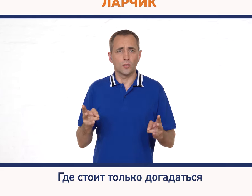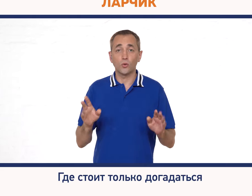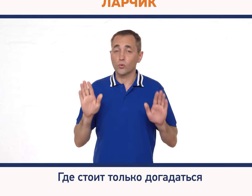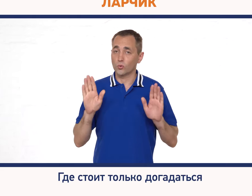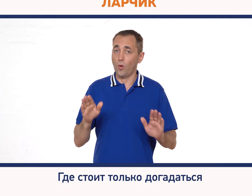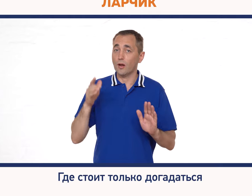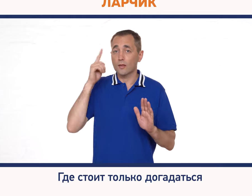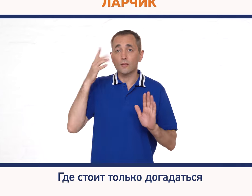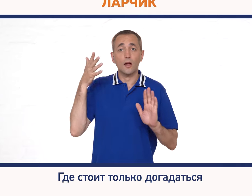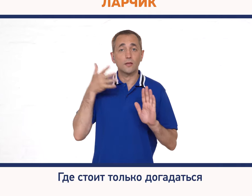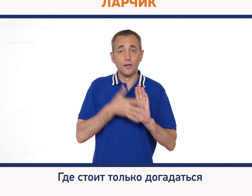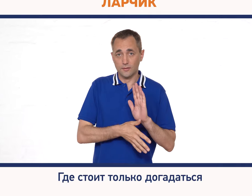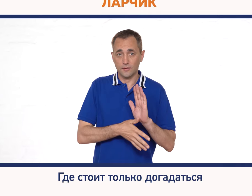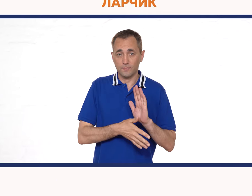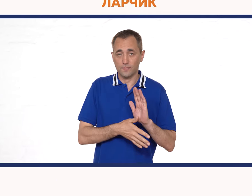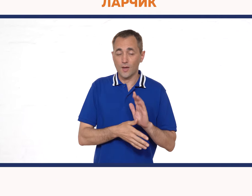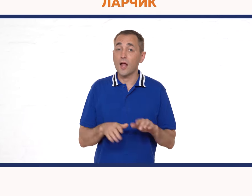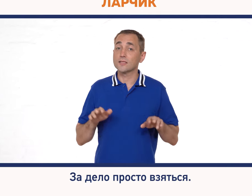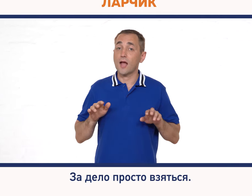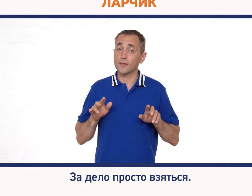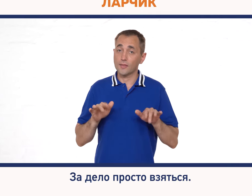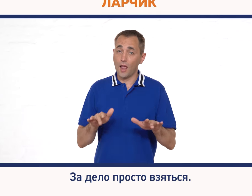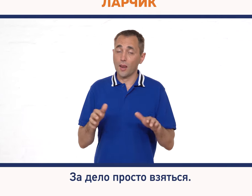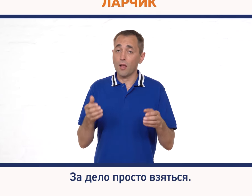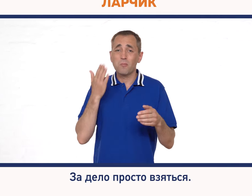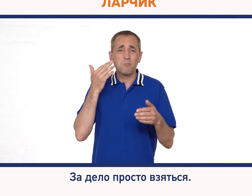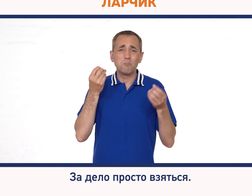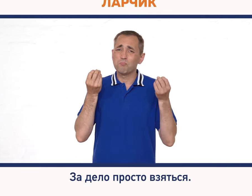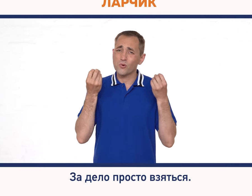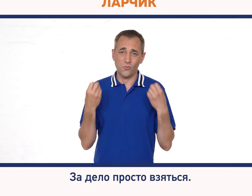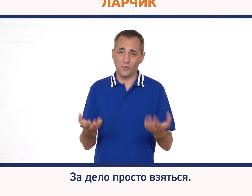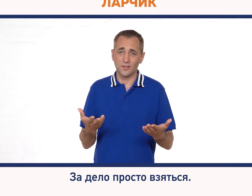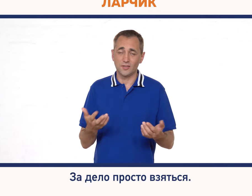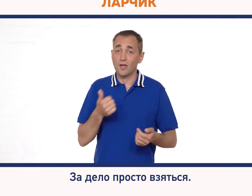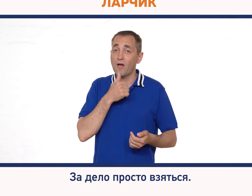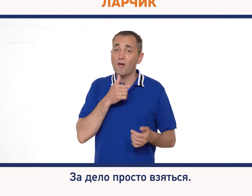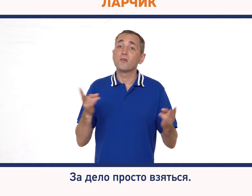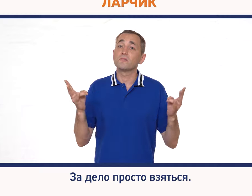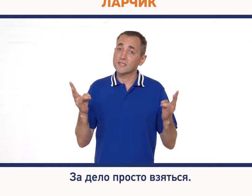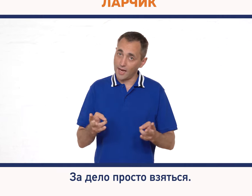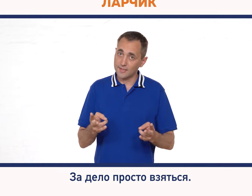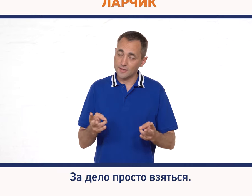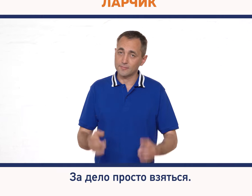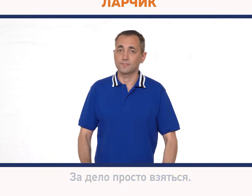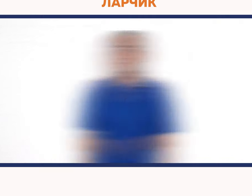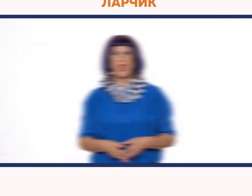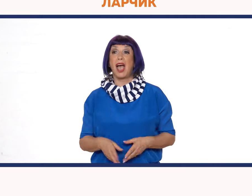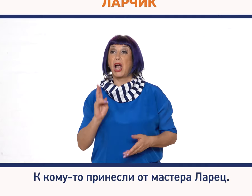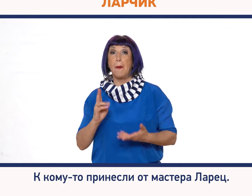стоит только догадаться, за дело просто